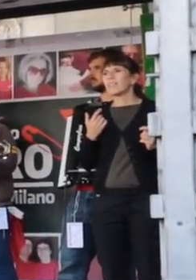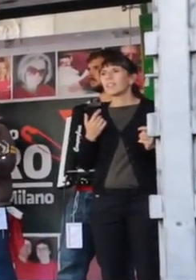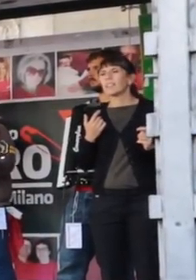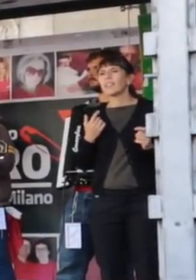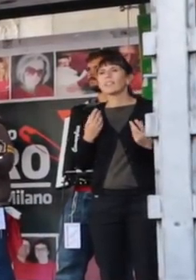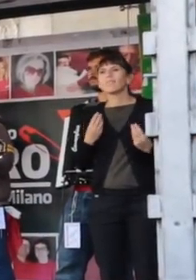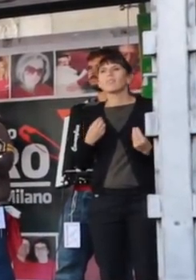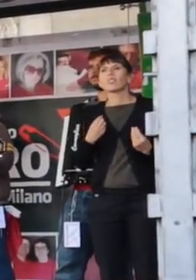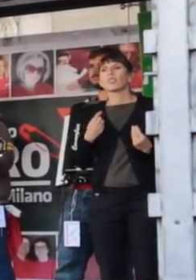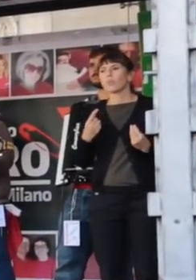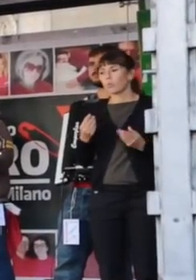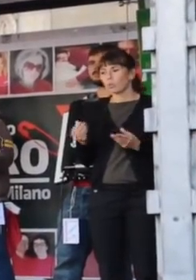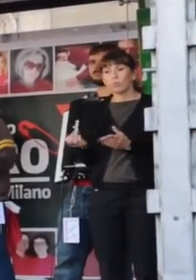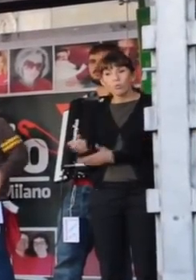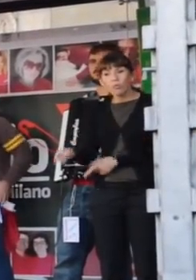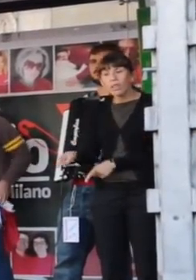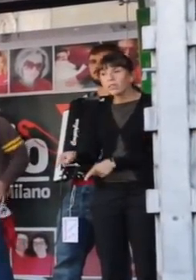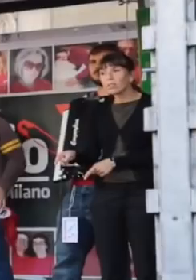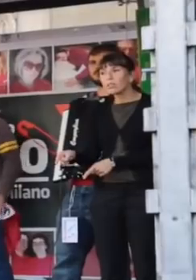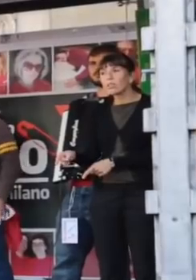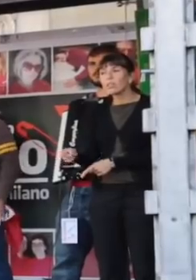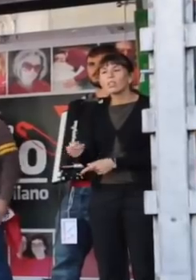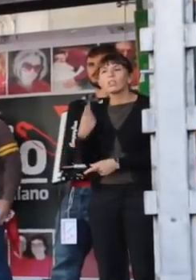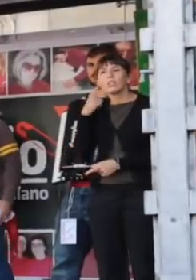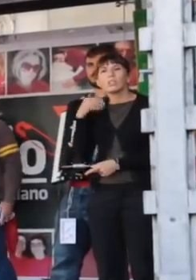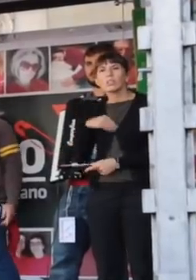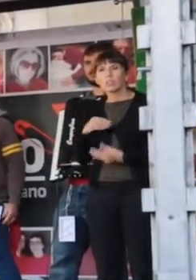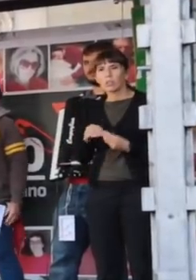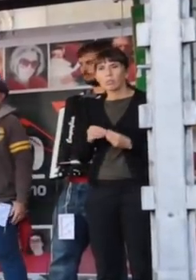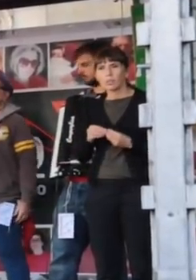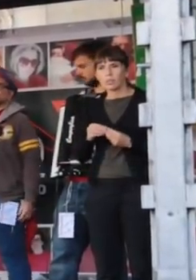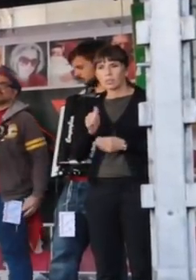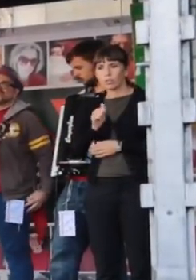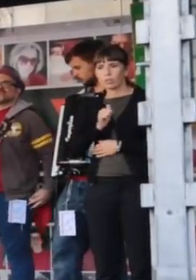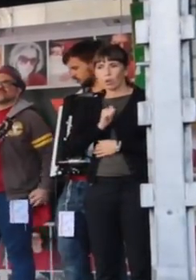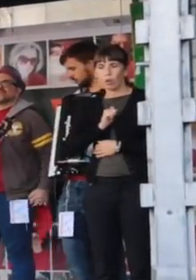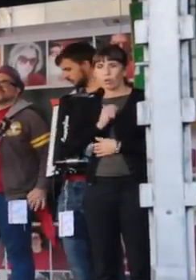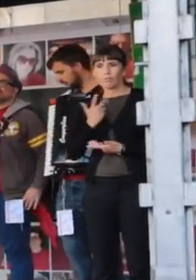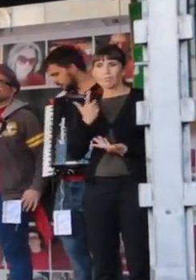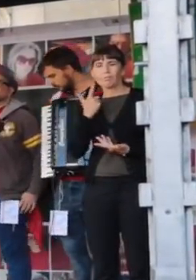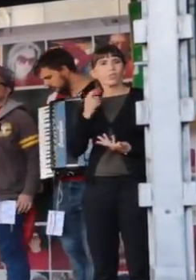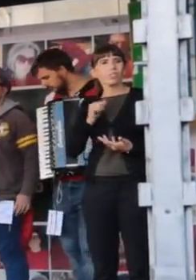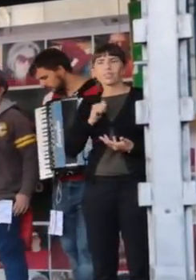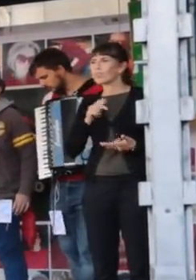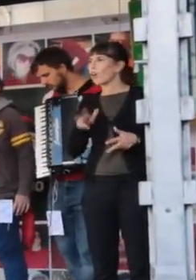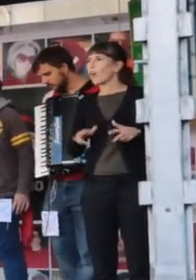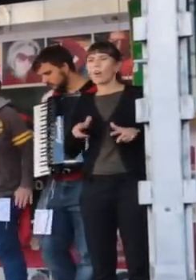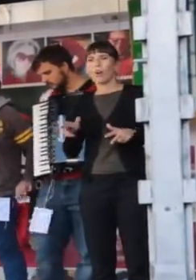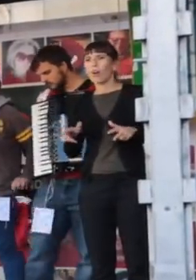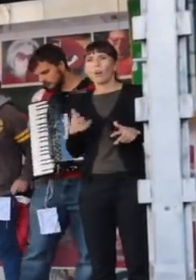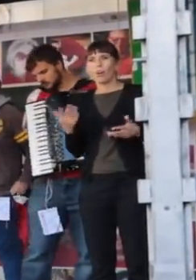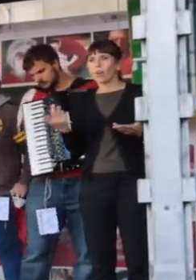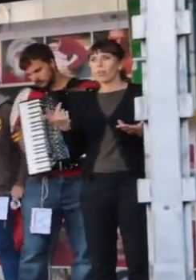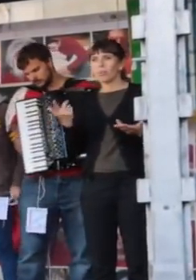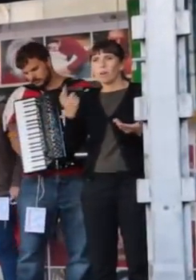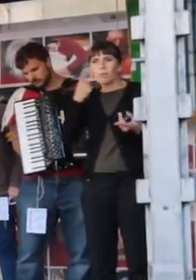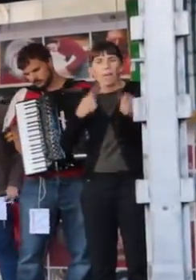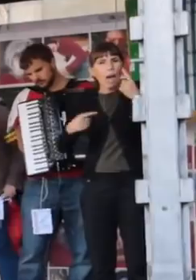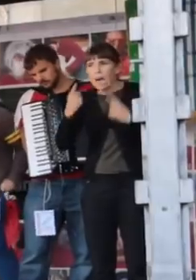grandissima solitudine. Ho avuto paura e mi sono messo a piangere, ci ho messo mezz'ora prima di chiamare i